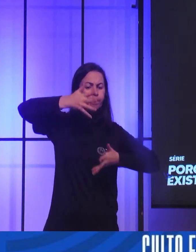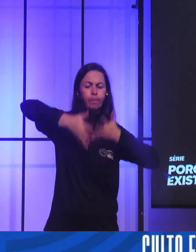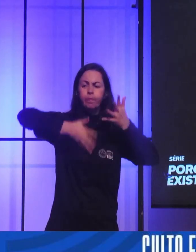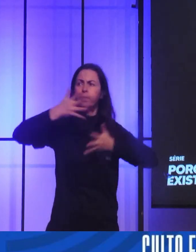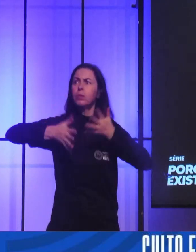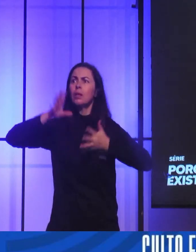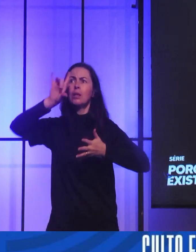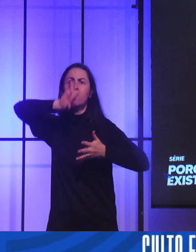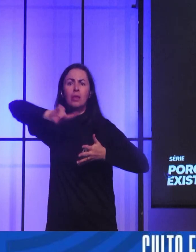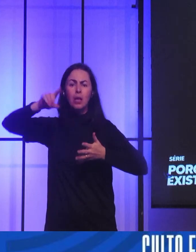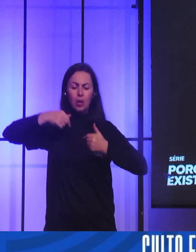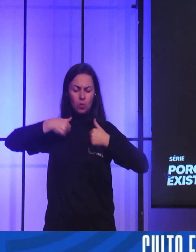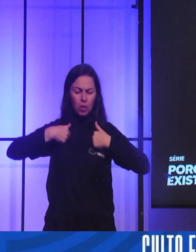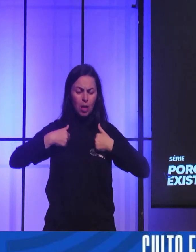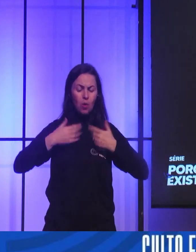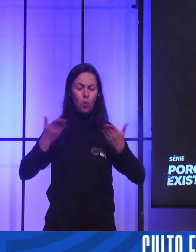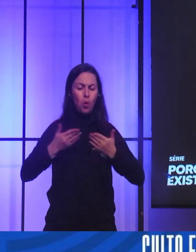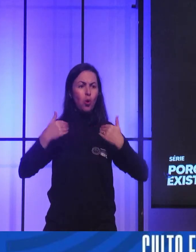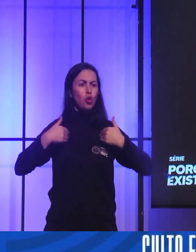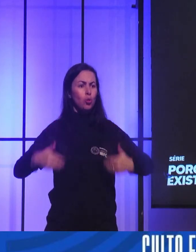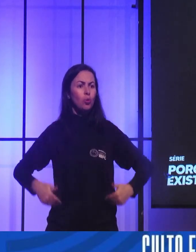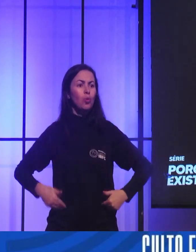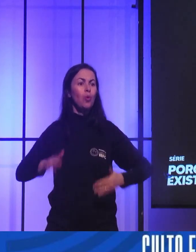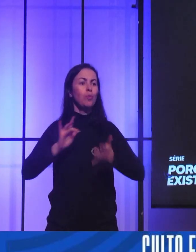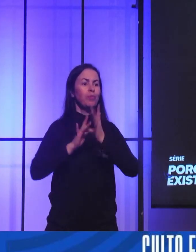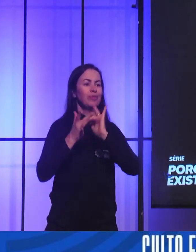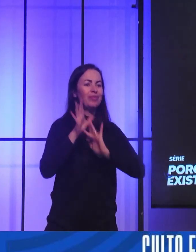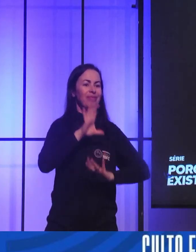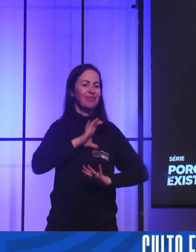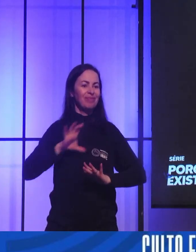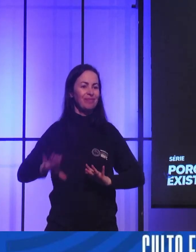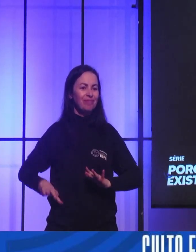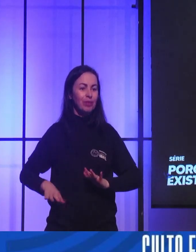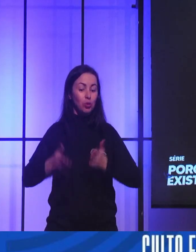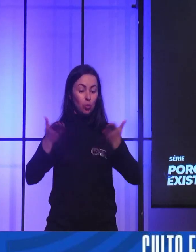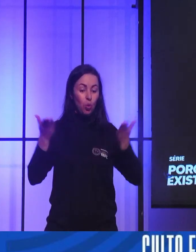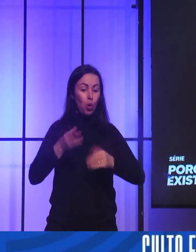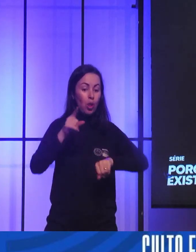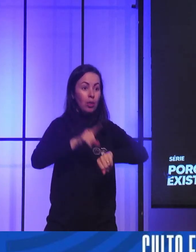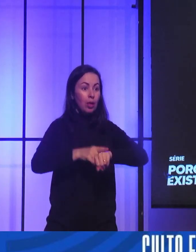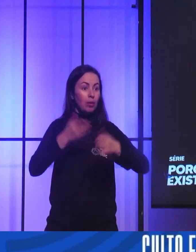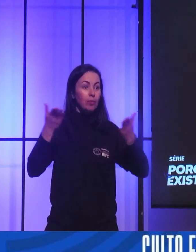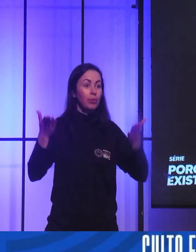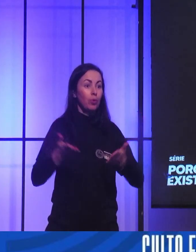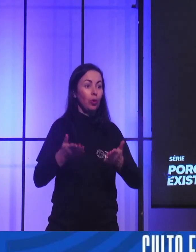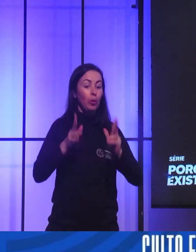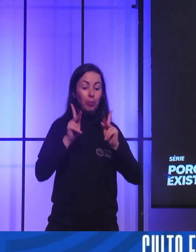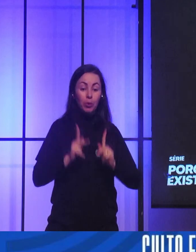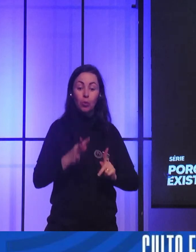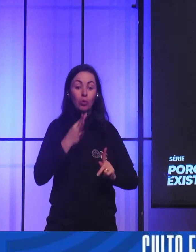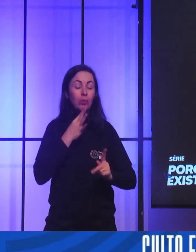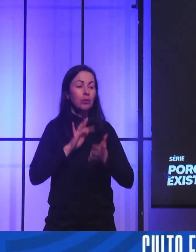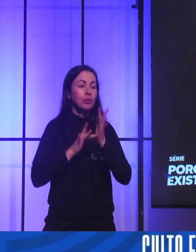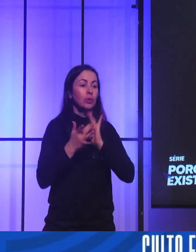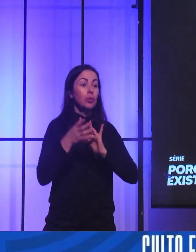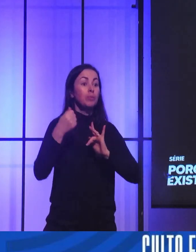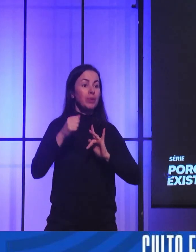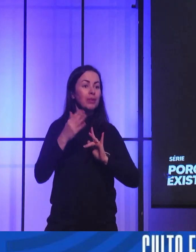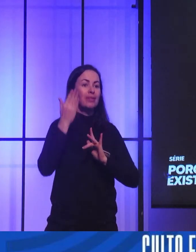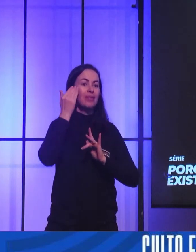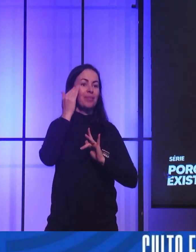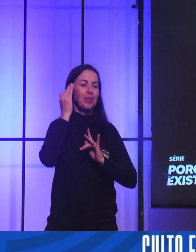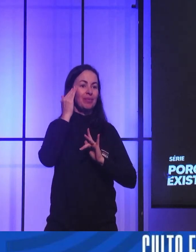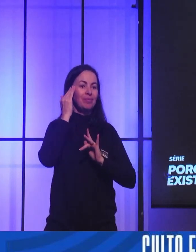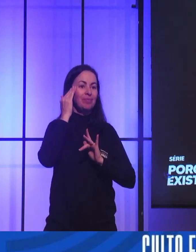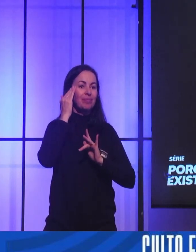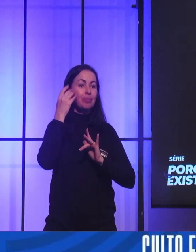de ser corpo de Cristo hoje, nessa época, para as pessoas que não conhecem a Deus. Por isso que nós,